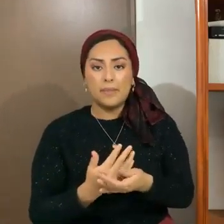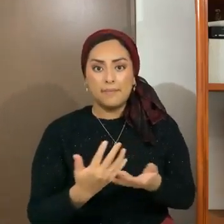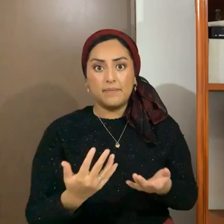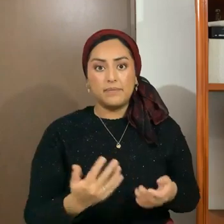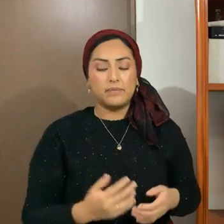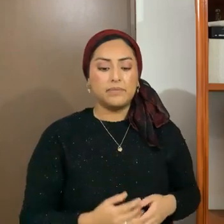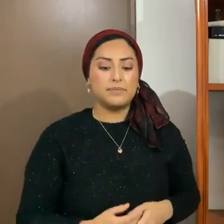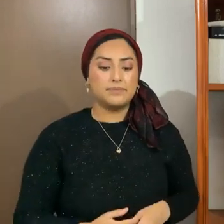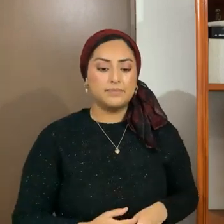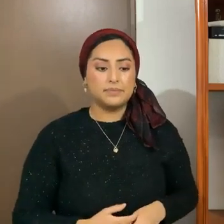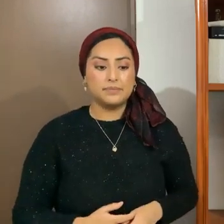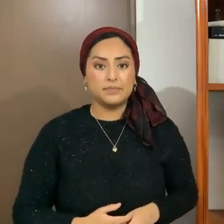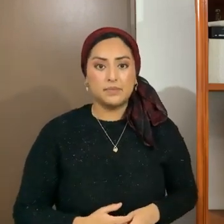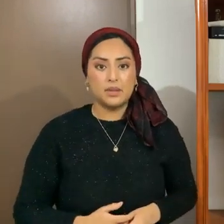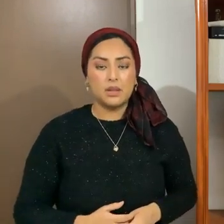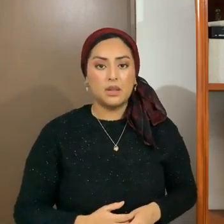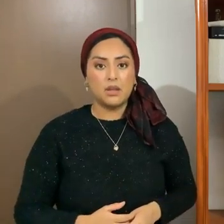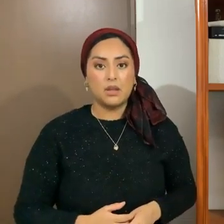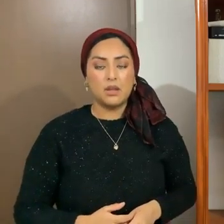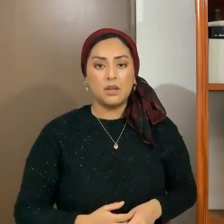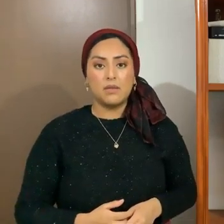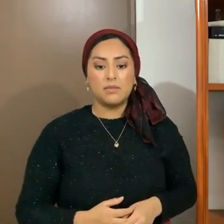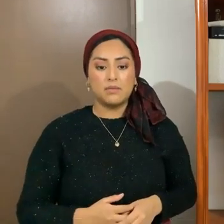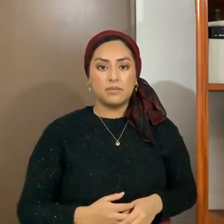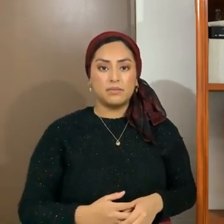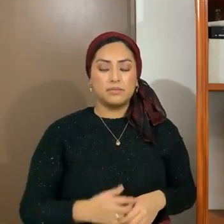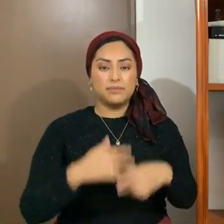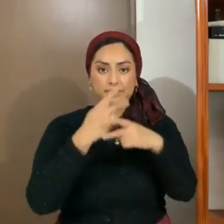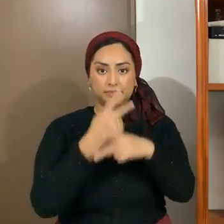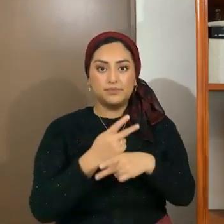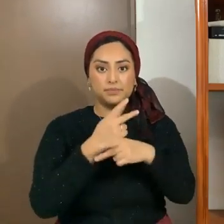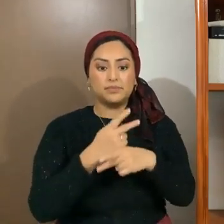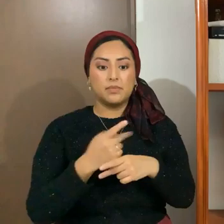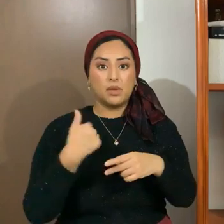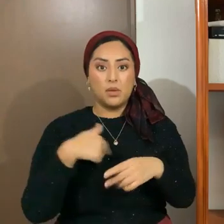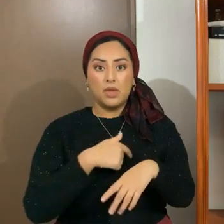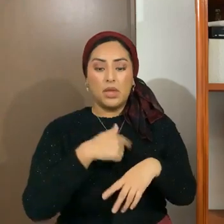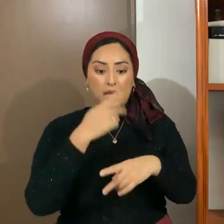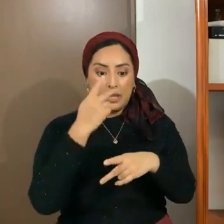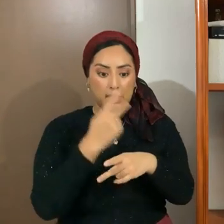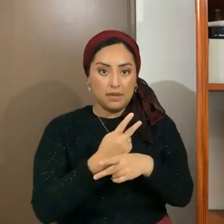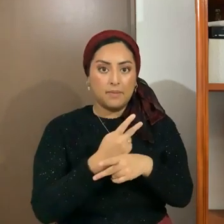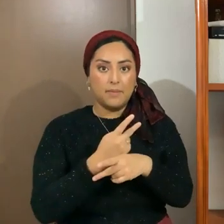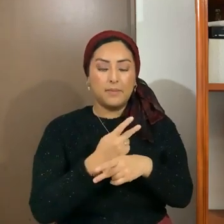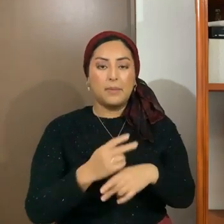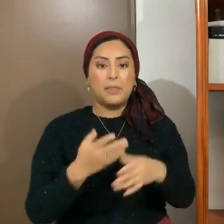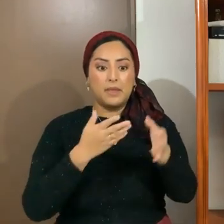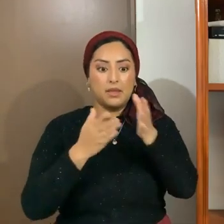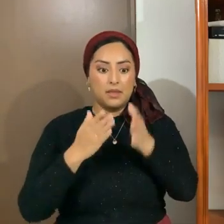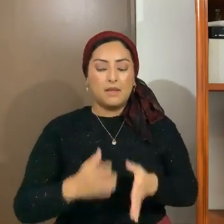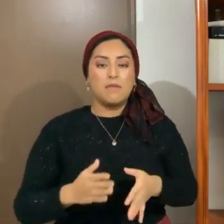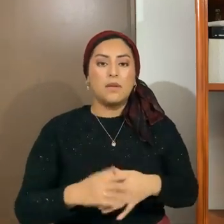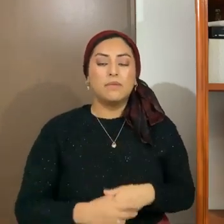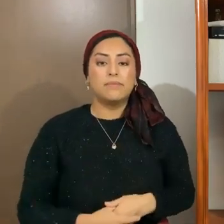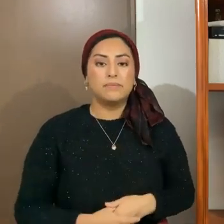va a demandar, sino que va a tomar cuentas contra nosotros por no cumplir con el llamado como siervos del